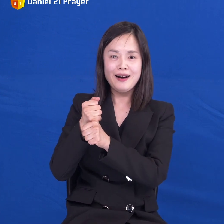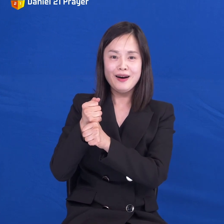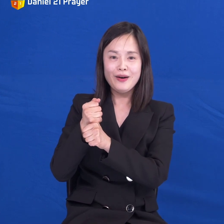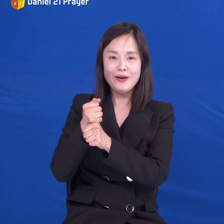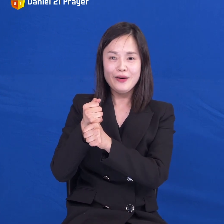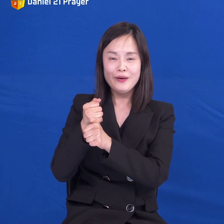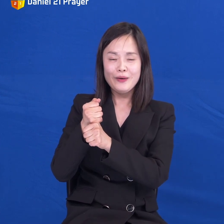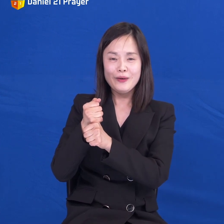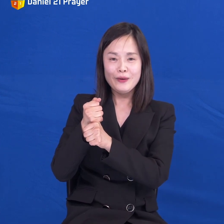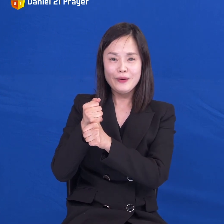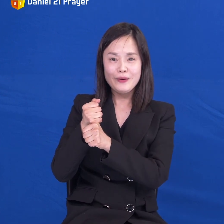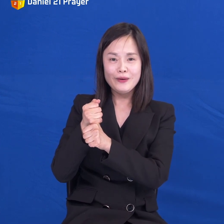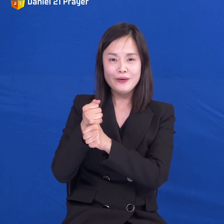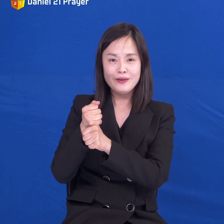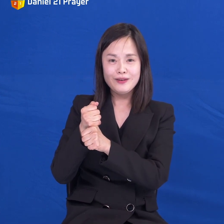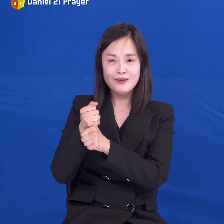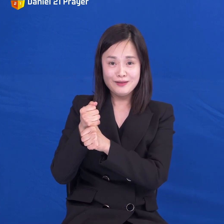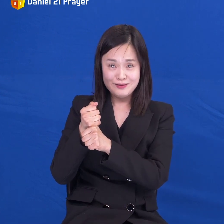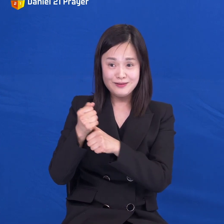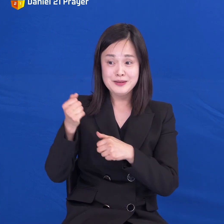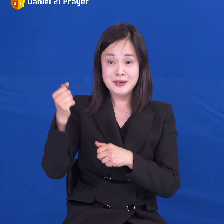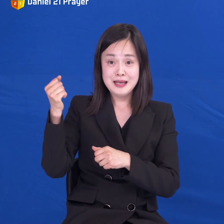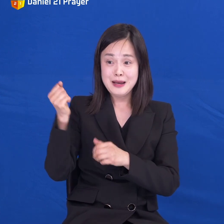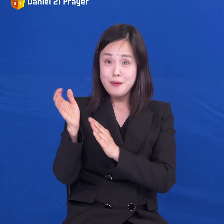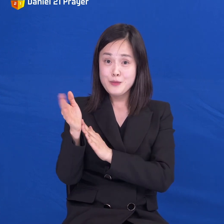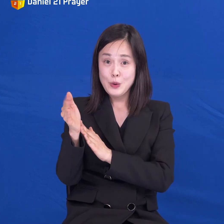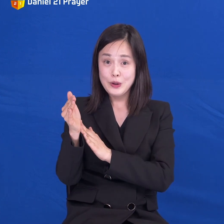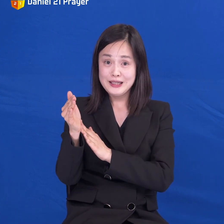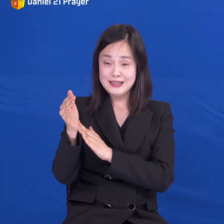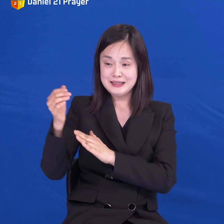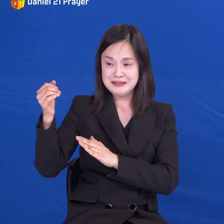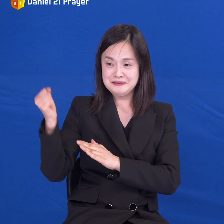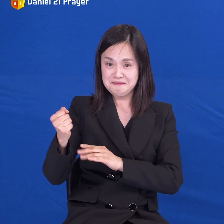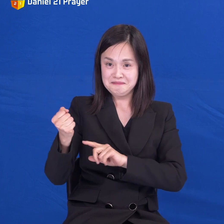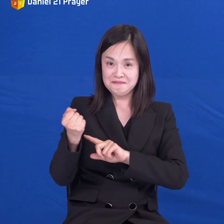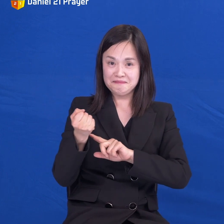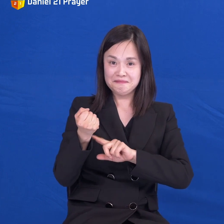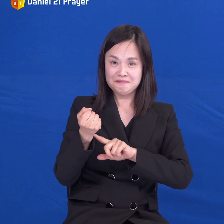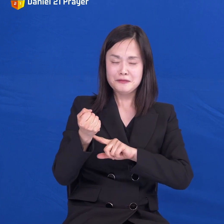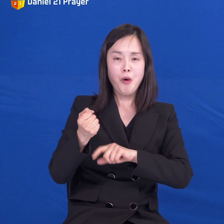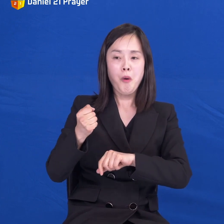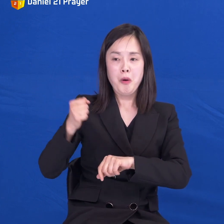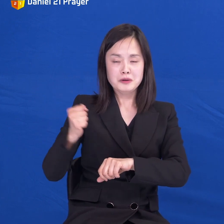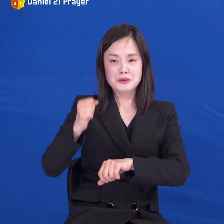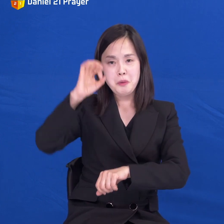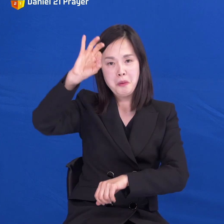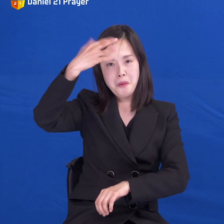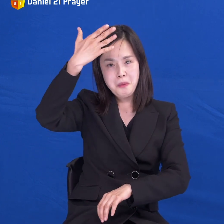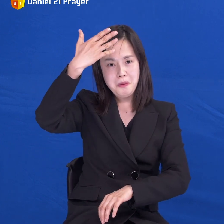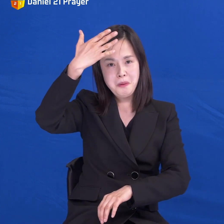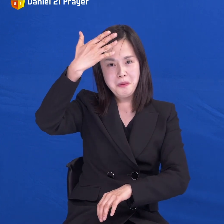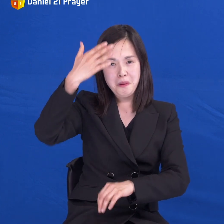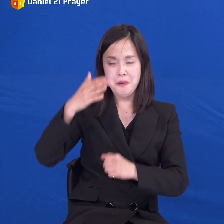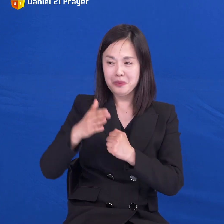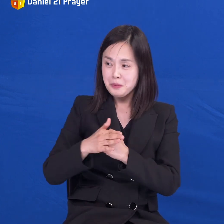맞습니다. 그래서 너희들은 피라미드를 잡는 어부가 되거라. 나는 너희를 잡는 선교사가 되겠다.